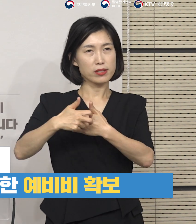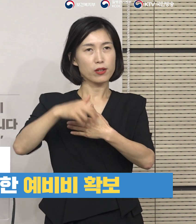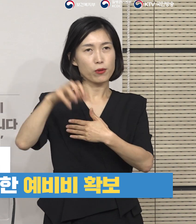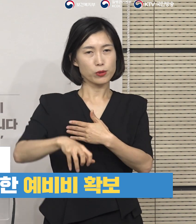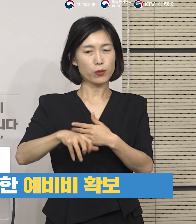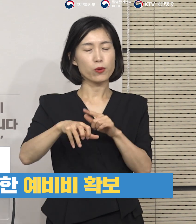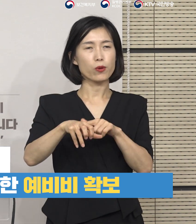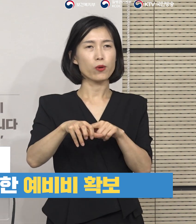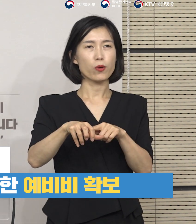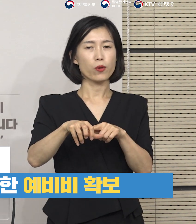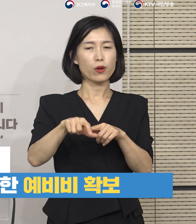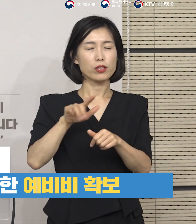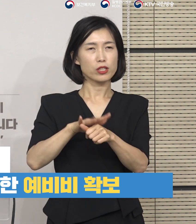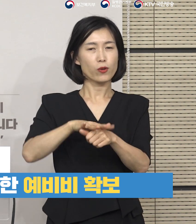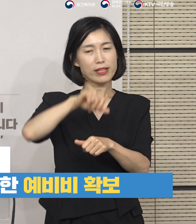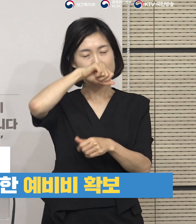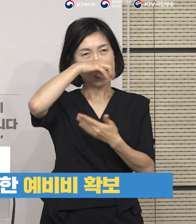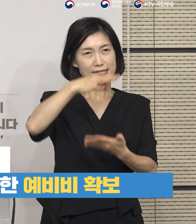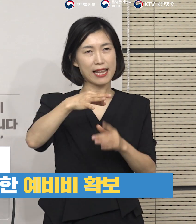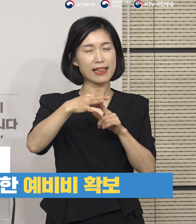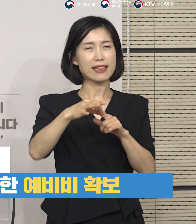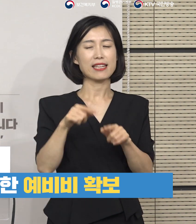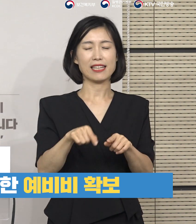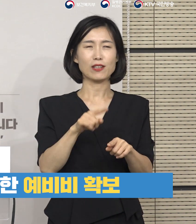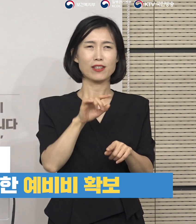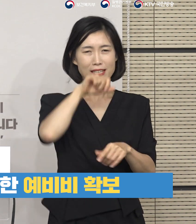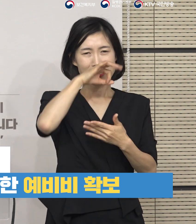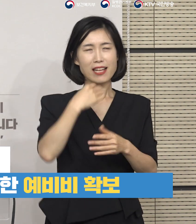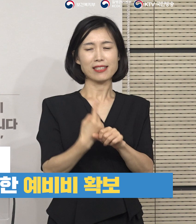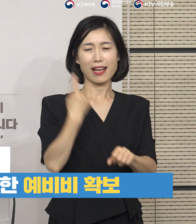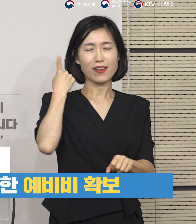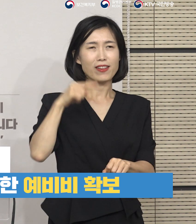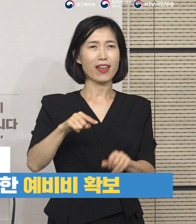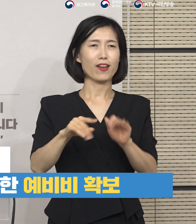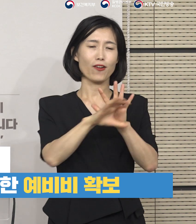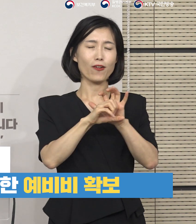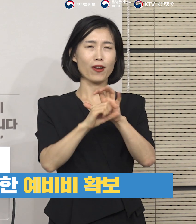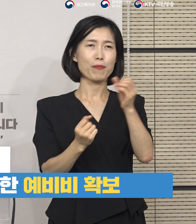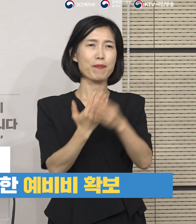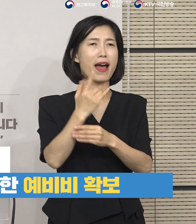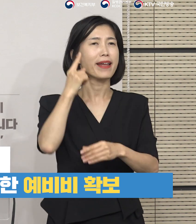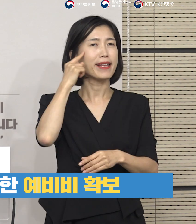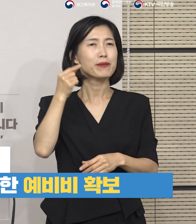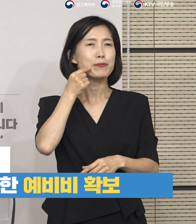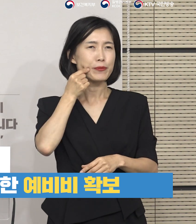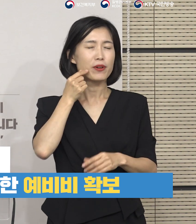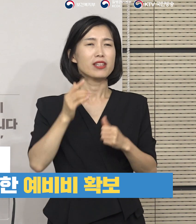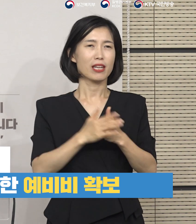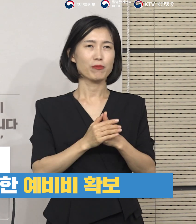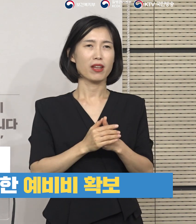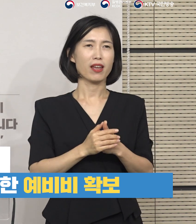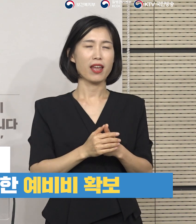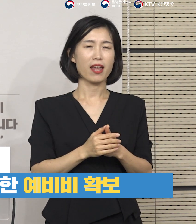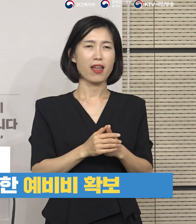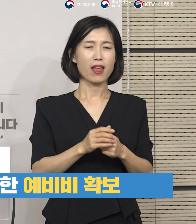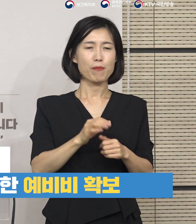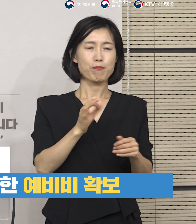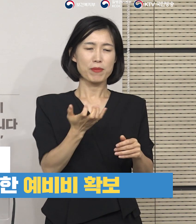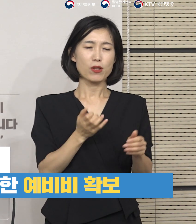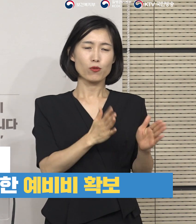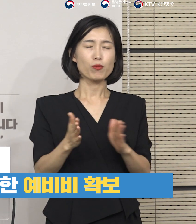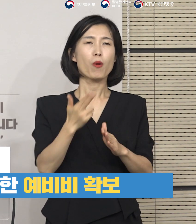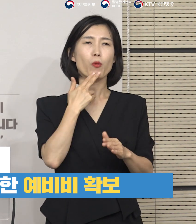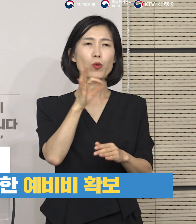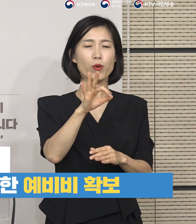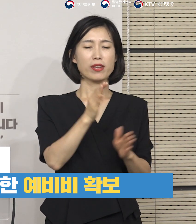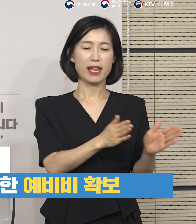선별진료소에 대한 예산은 이것도 역시 작년에 저희가 예상을 하지 못했던 분야이기 때문에 불가피하게